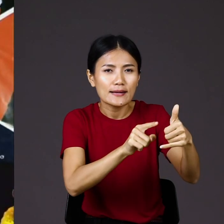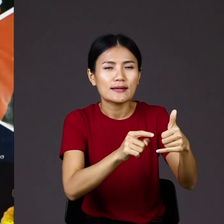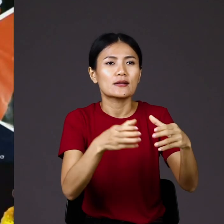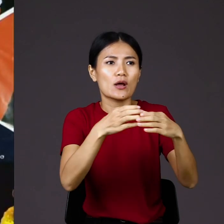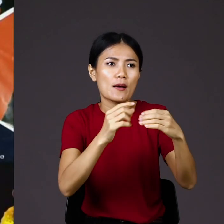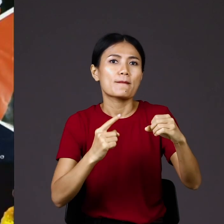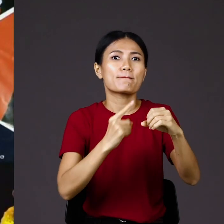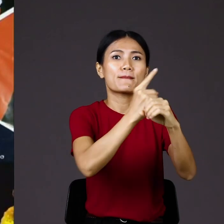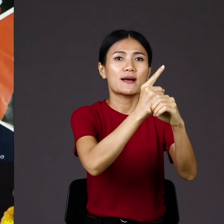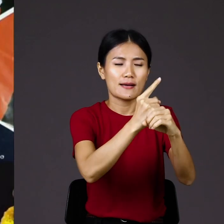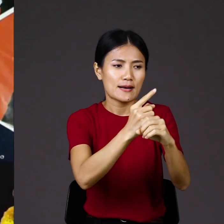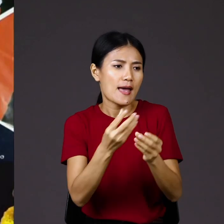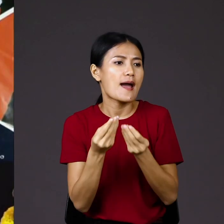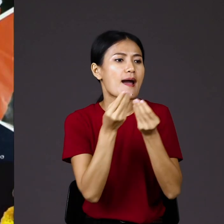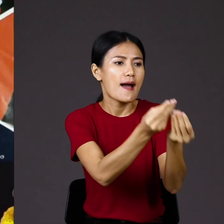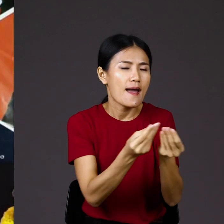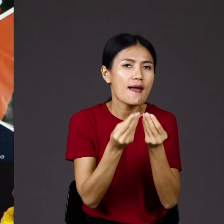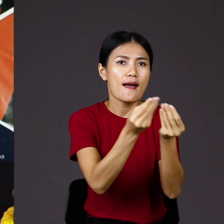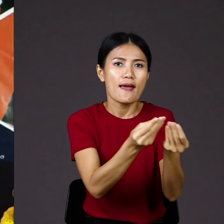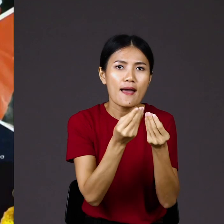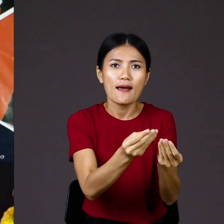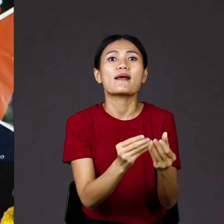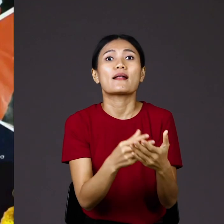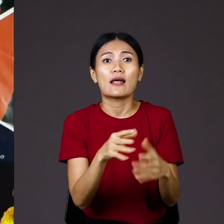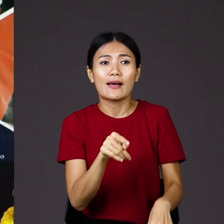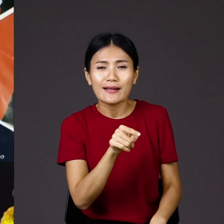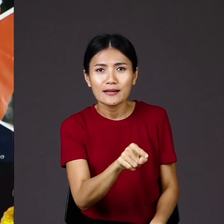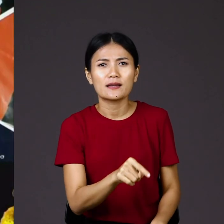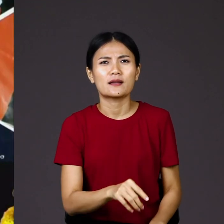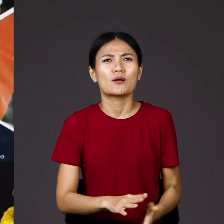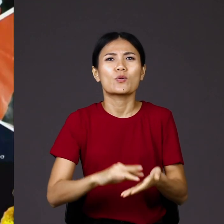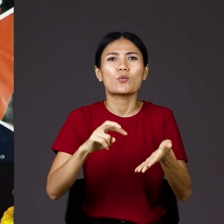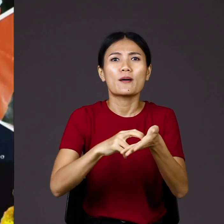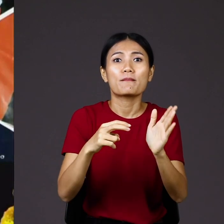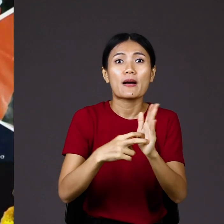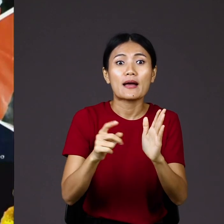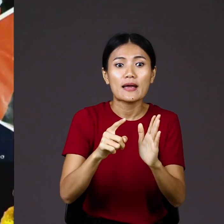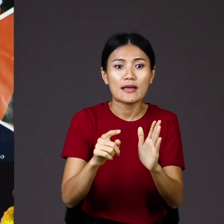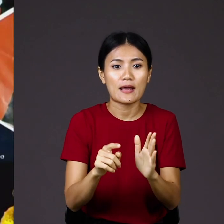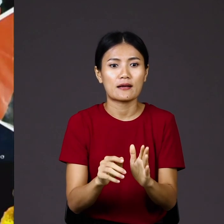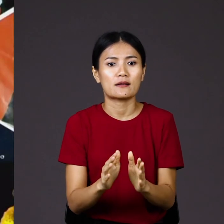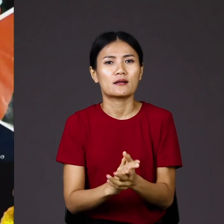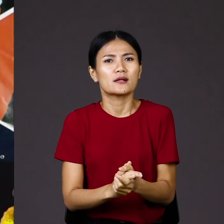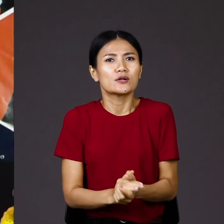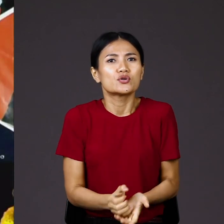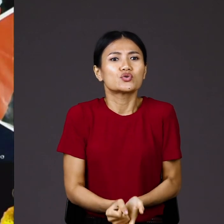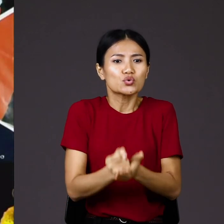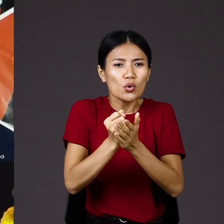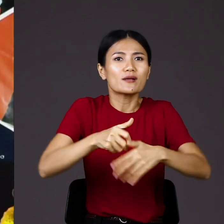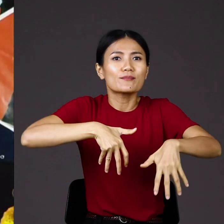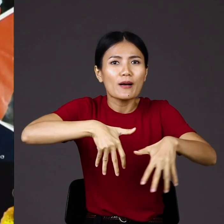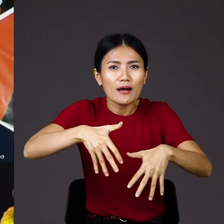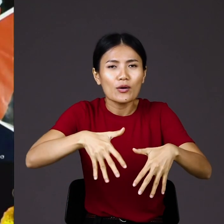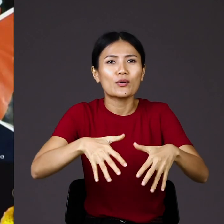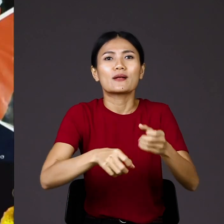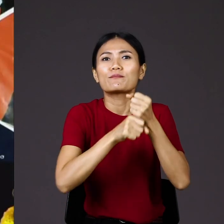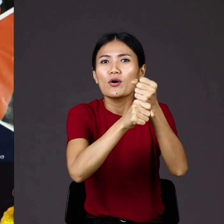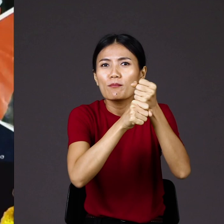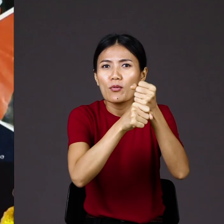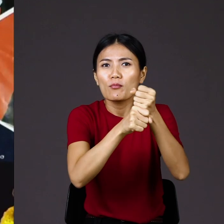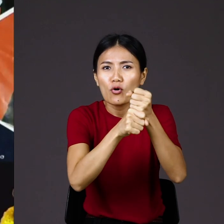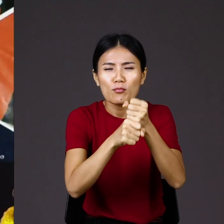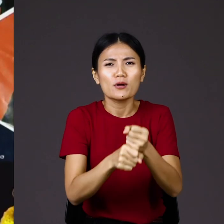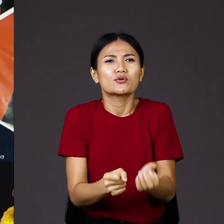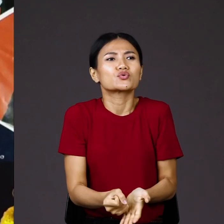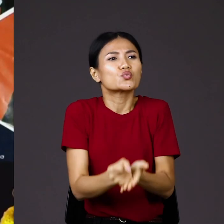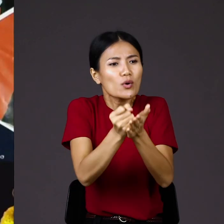บุรีที่ลงในนามคณะก้าวหน้าให้ถล่มทลายอย่างน้อยๆมันเป็นแรงหนุนเสริมให้กับลูกหลานของเราที่ก